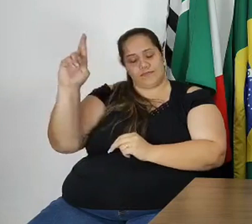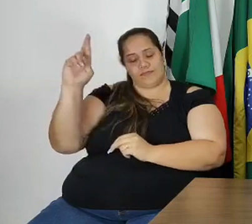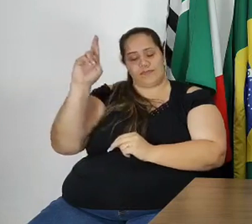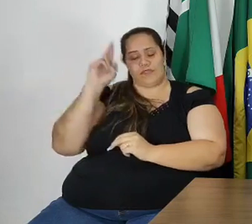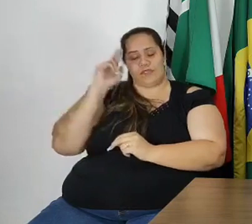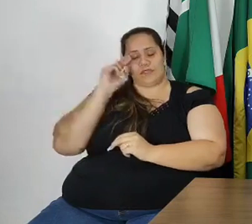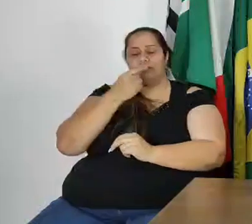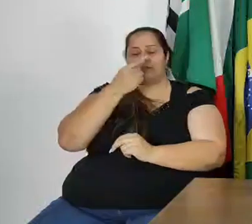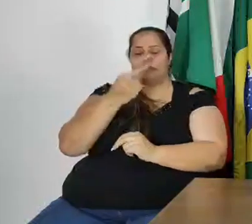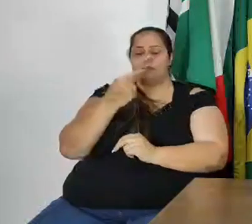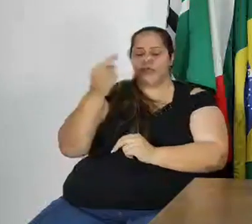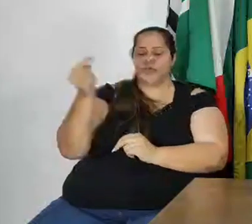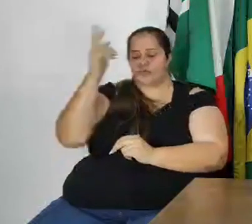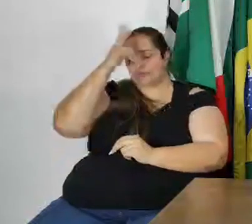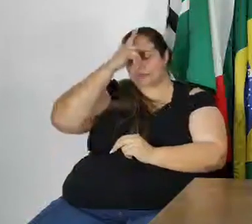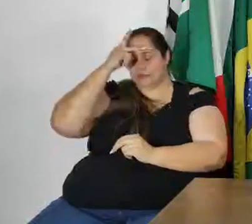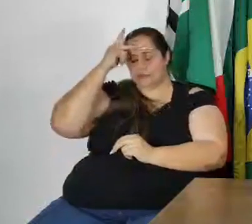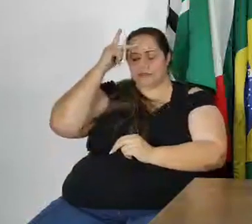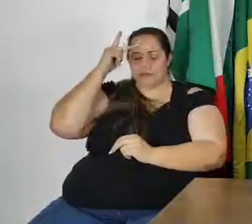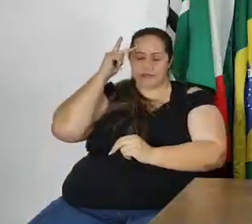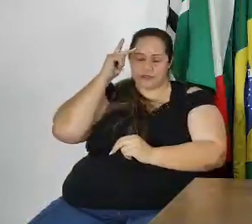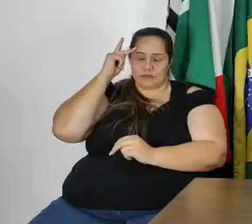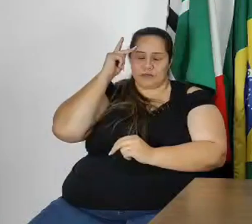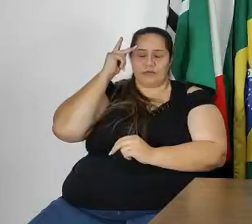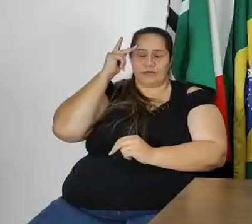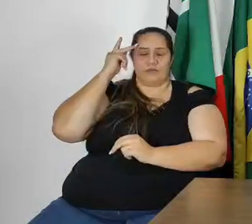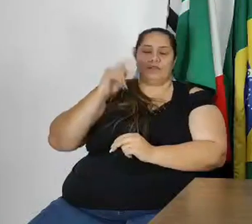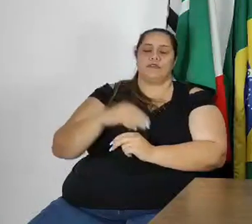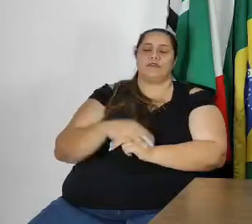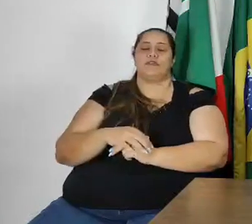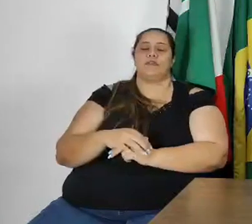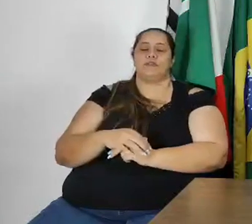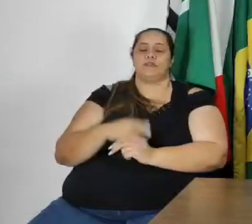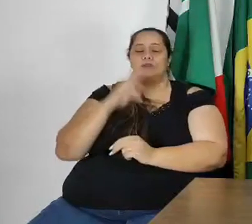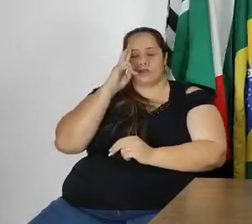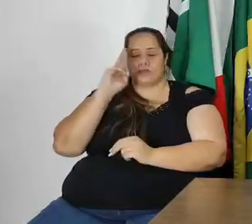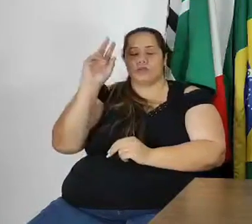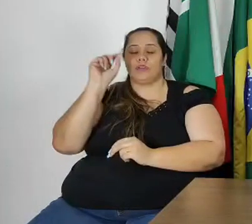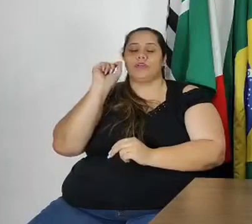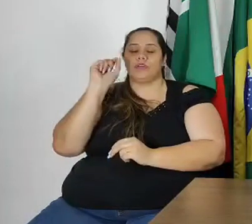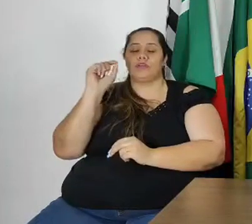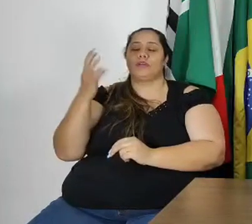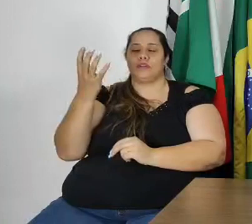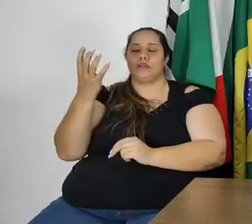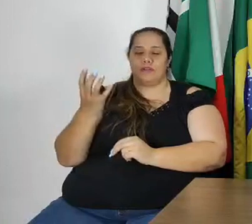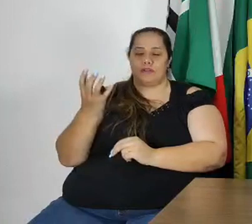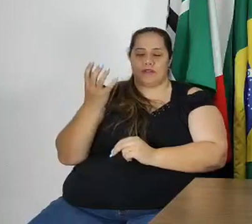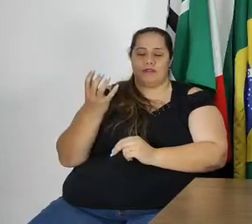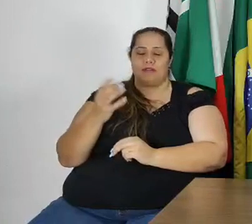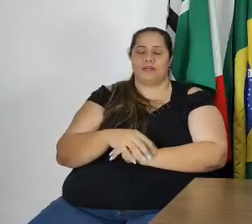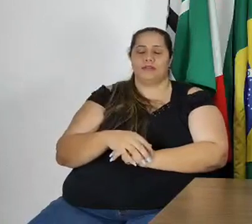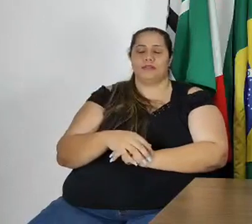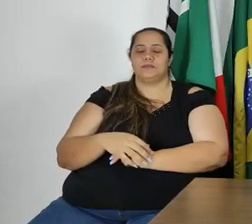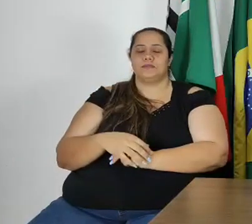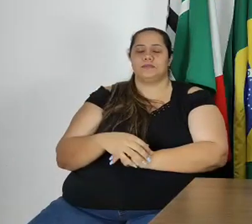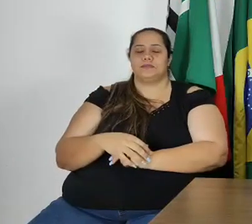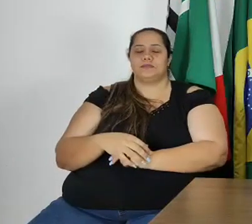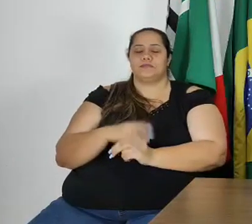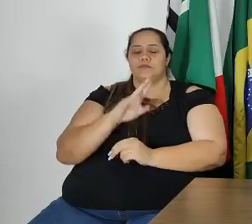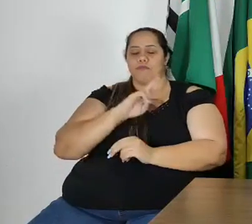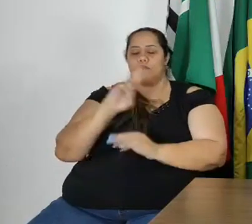bocas de cada liderança que vai passar por aqui aquilo que verdadeiramente o Senhor quer conversar com as pessoas.